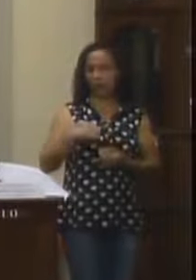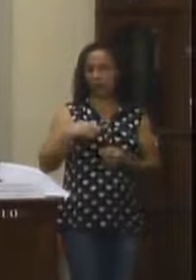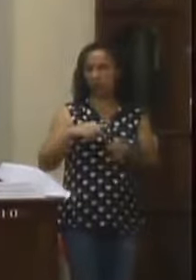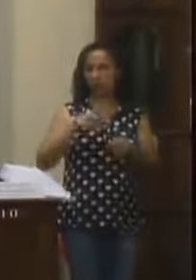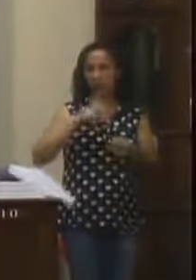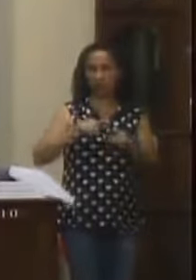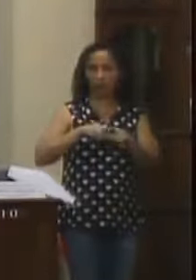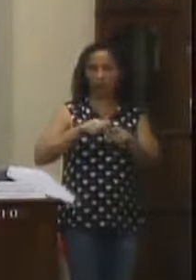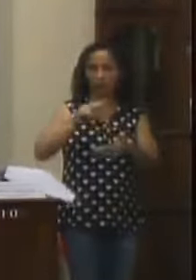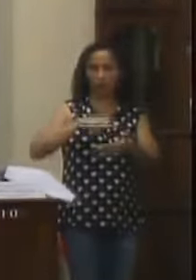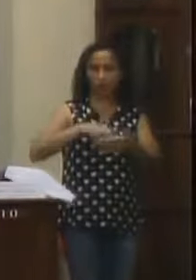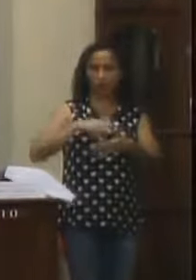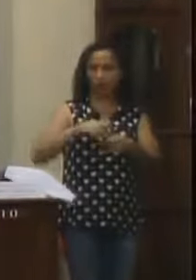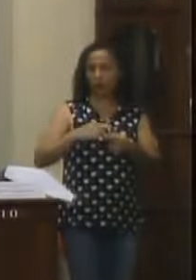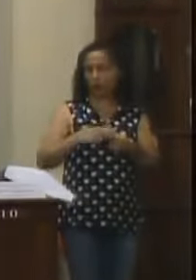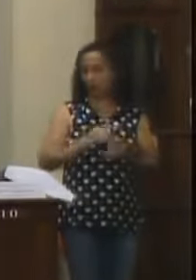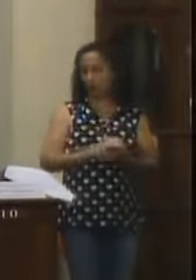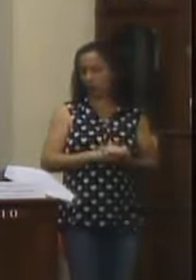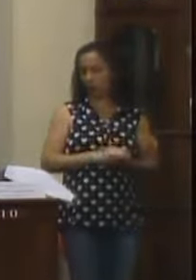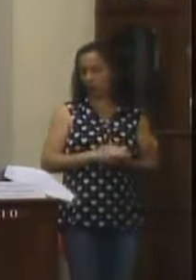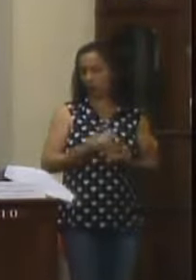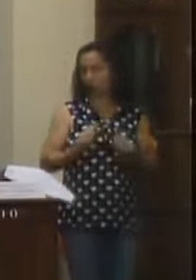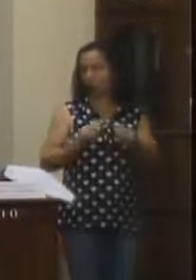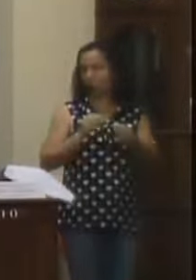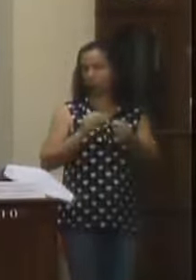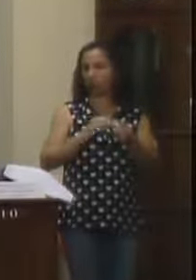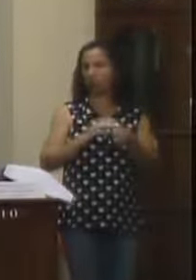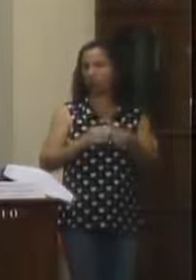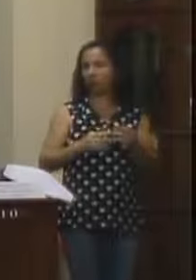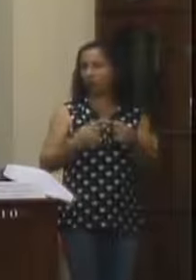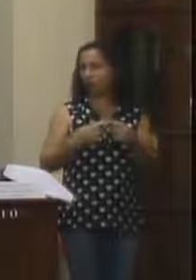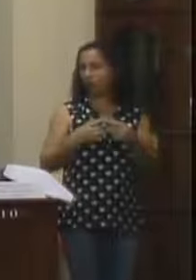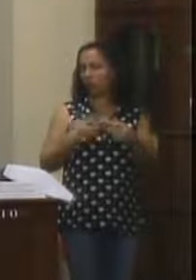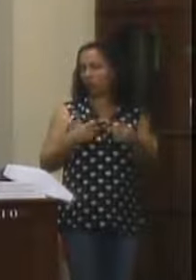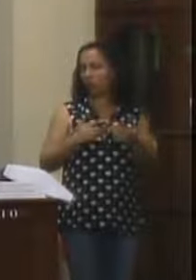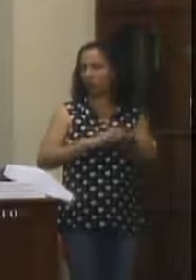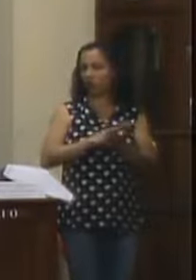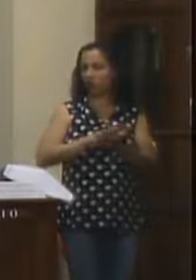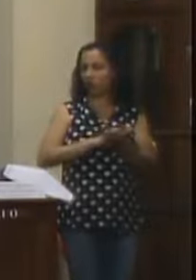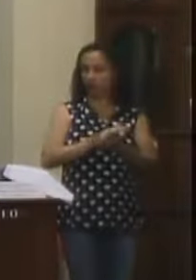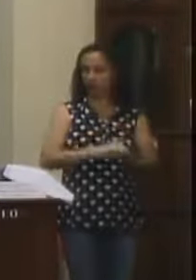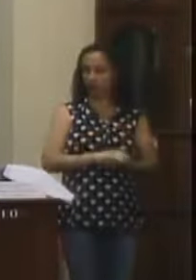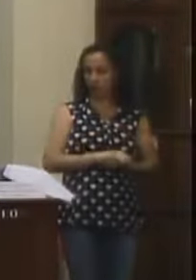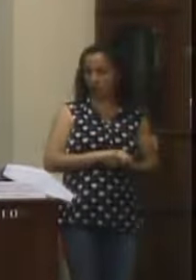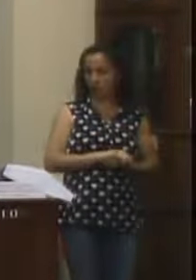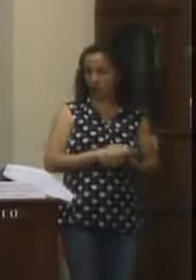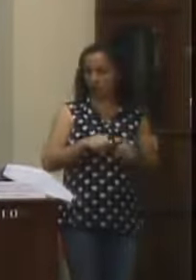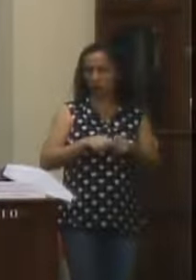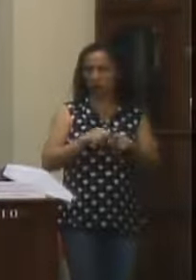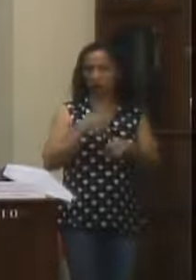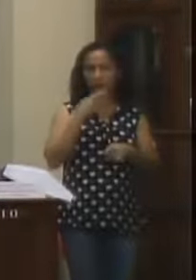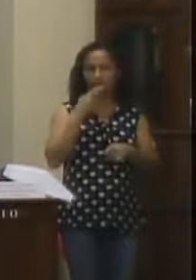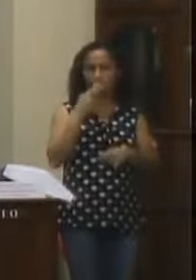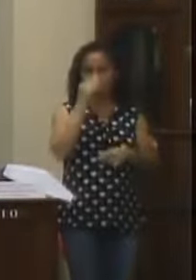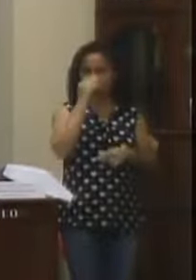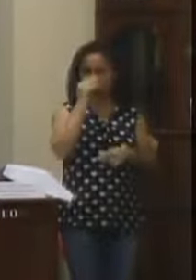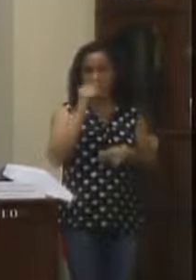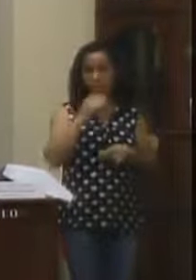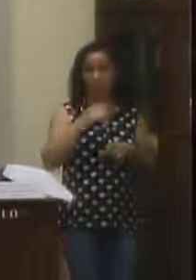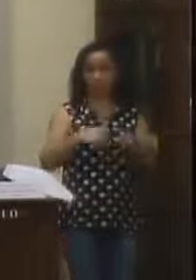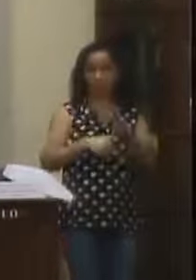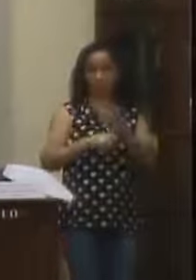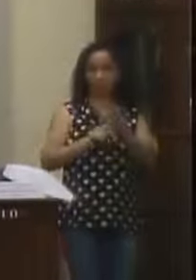tange ao aspecto formal, o mesmo é manifestamente constitucional, não apresentando nenhum vício de iniciativa, tendo seguido estritamente o rito